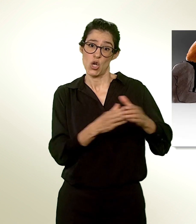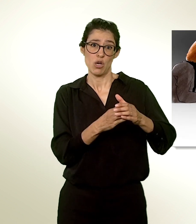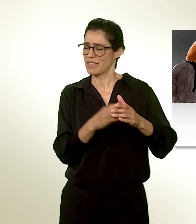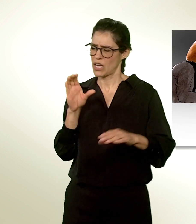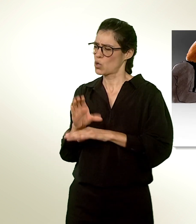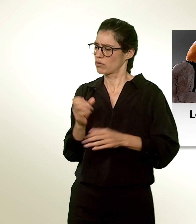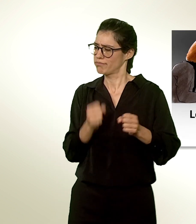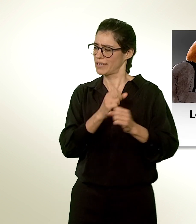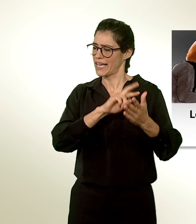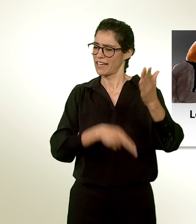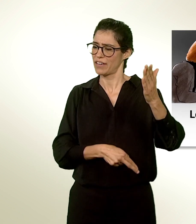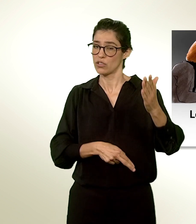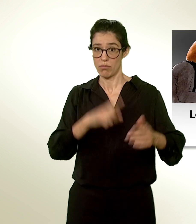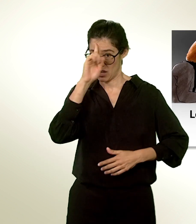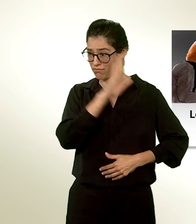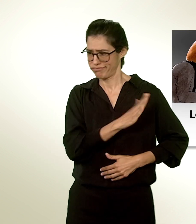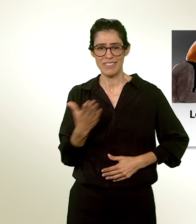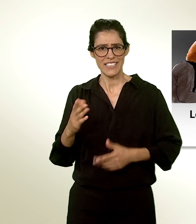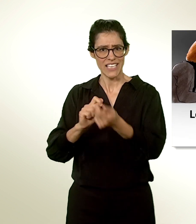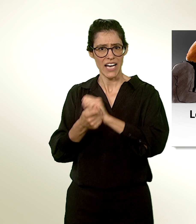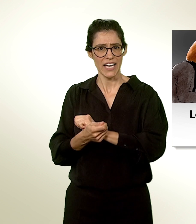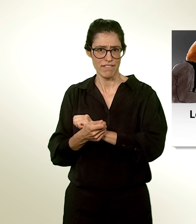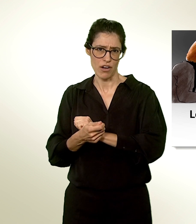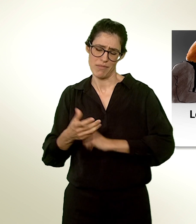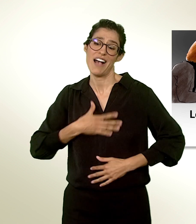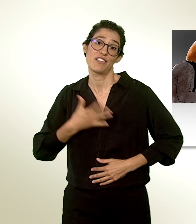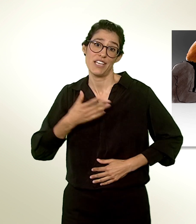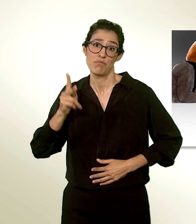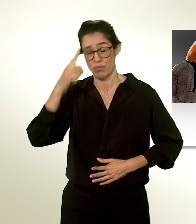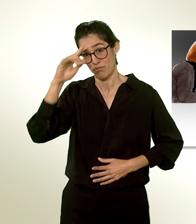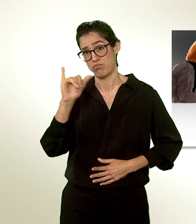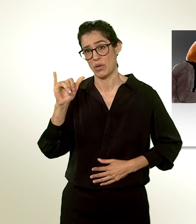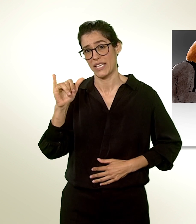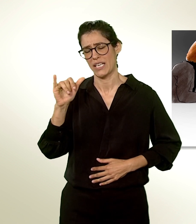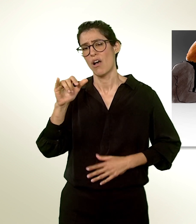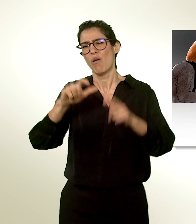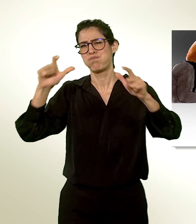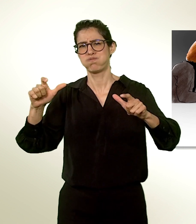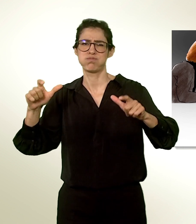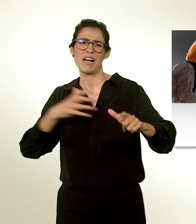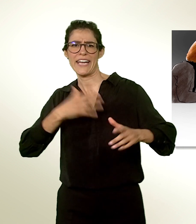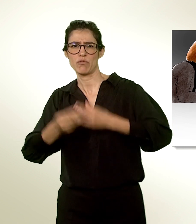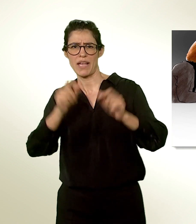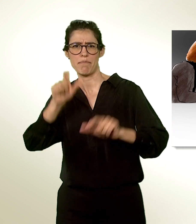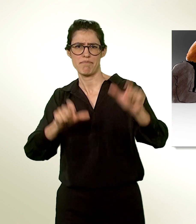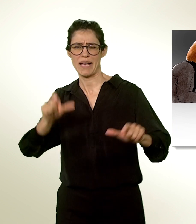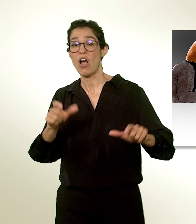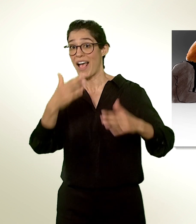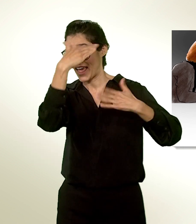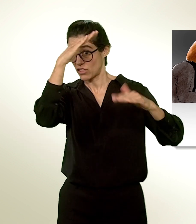Le comité estime que la réforme profitera principalement aux grands investisseurs étrangers, qu'elle fera augmenter la criminalité fiscale et qu'elle entraînera des